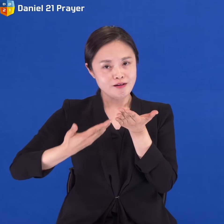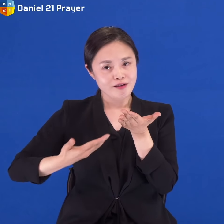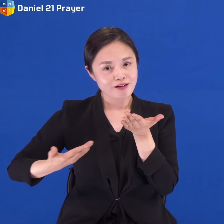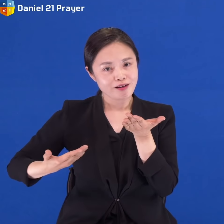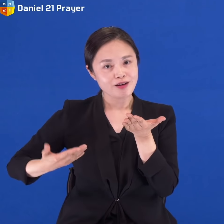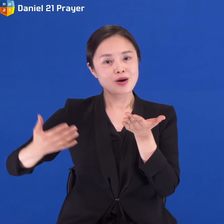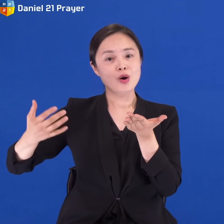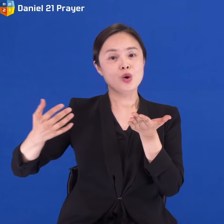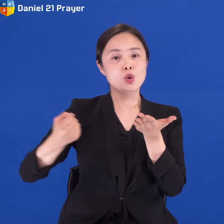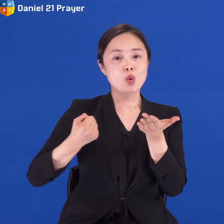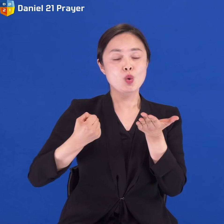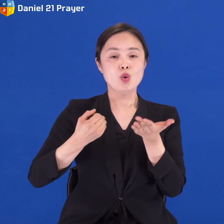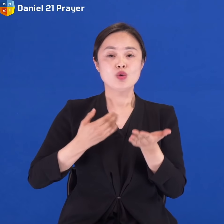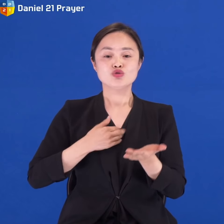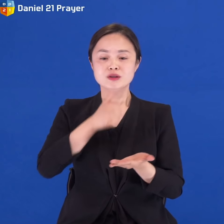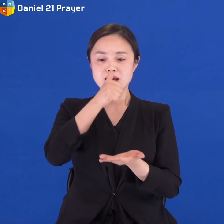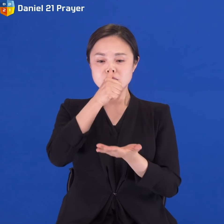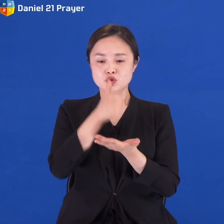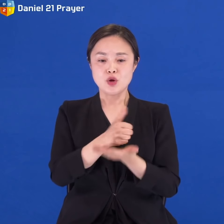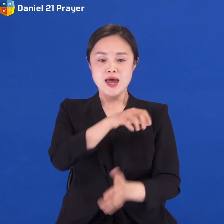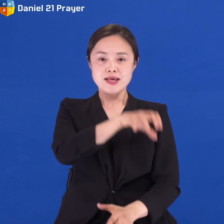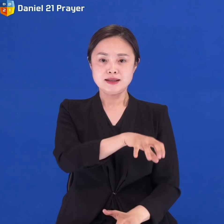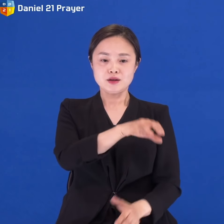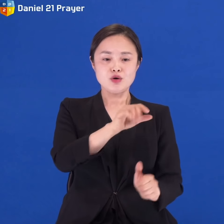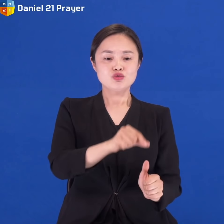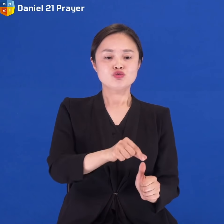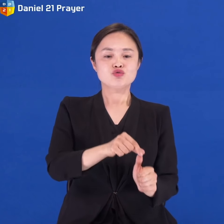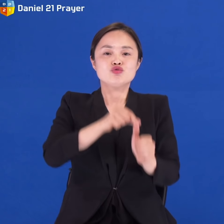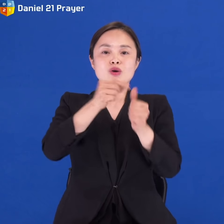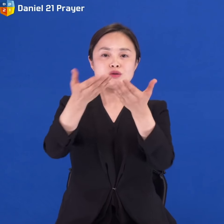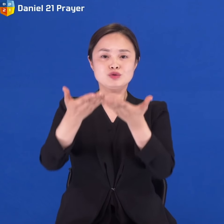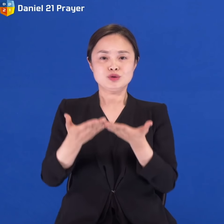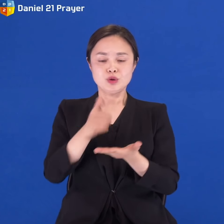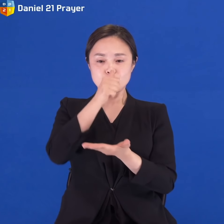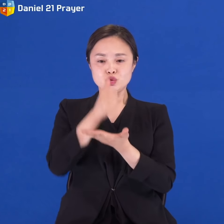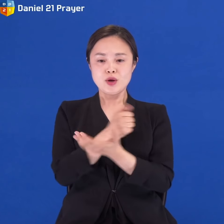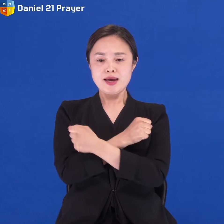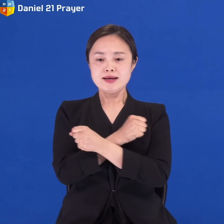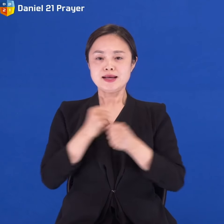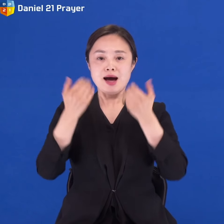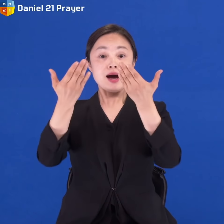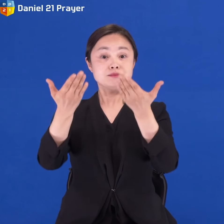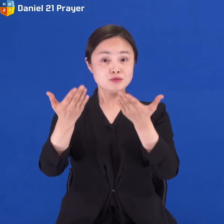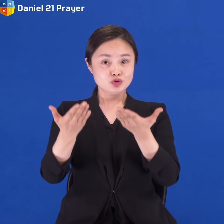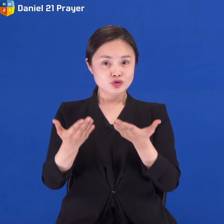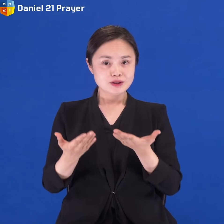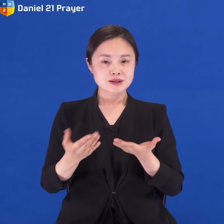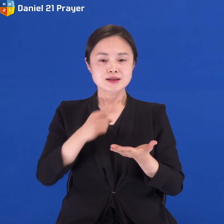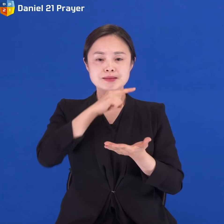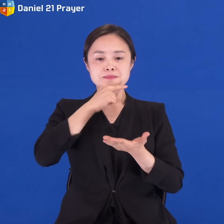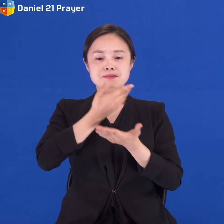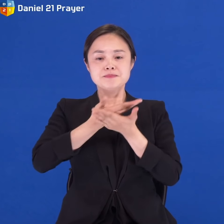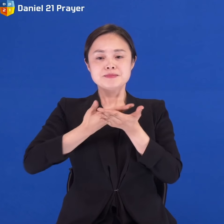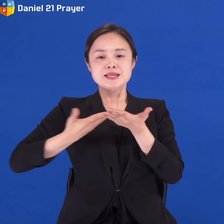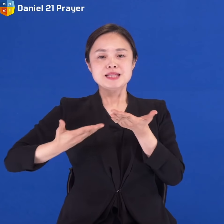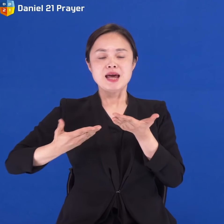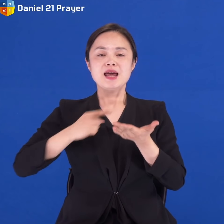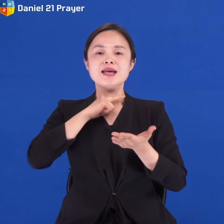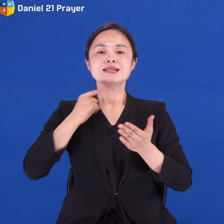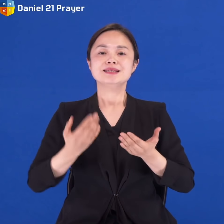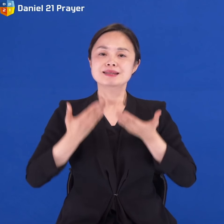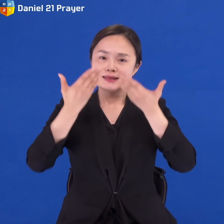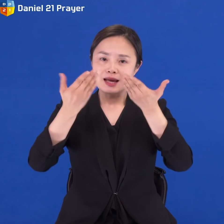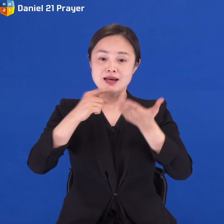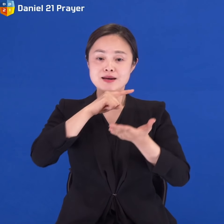구원시킨, 죄에서 제사함을 해주신 피의 그 언약, 피의 희생, 피로